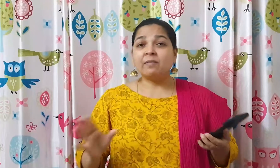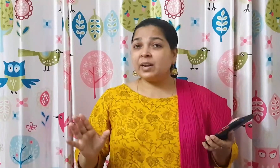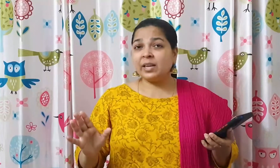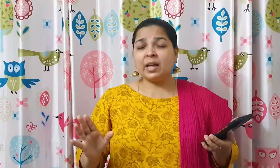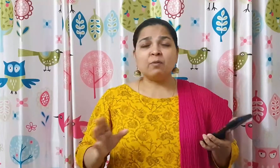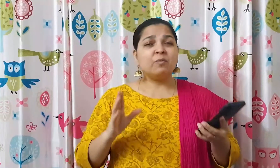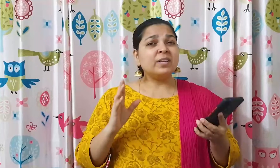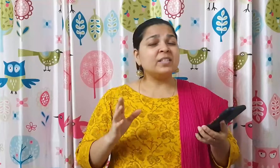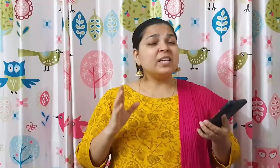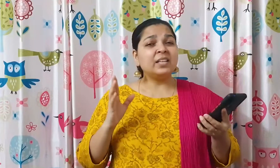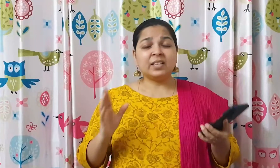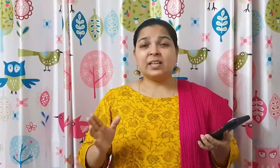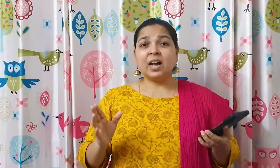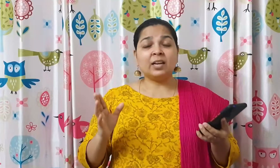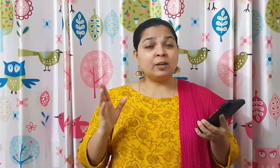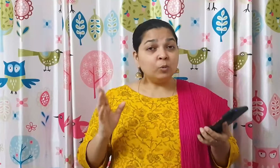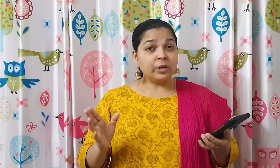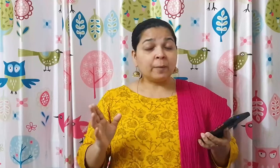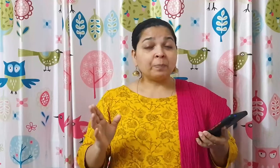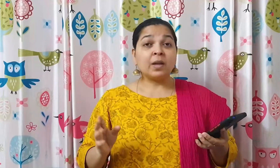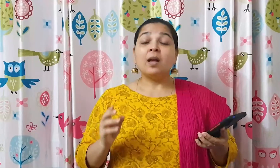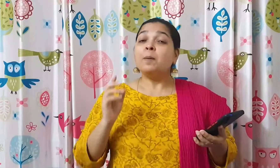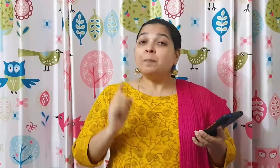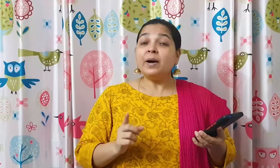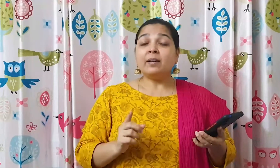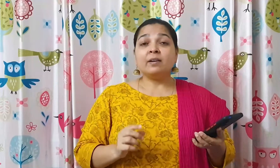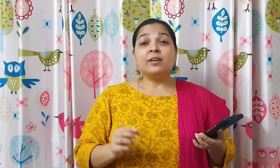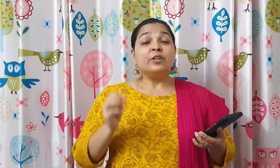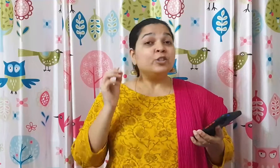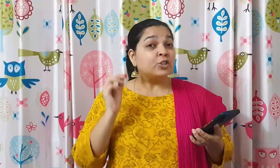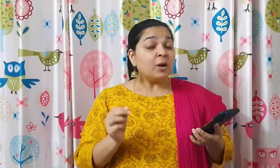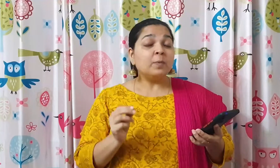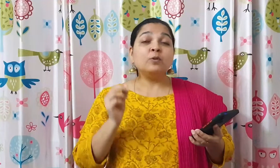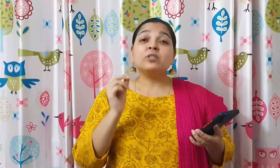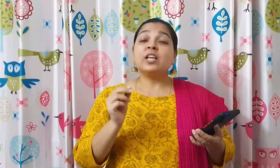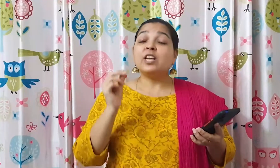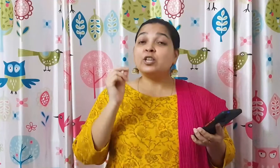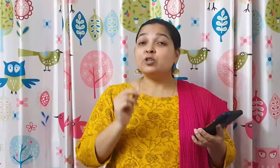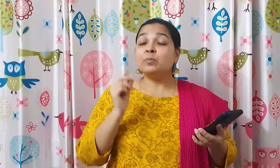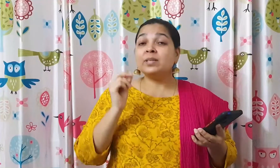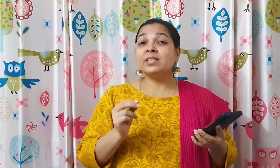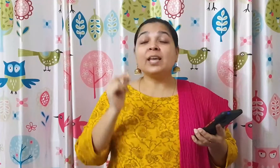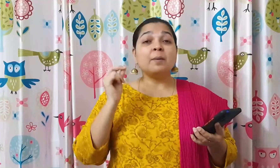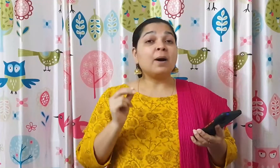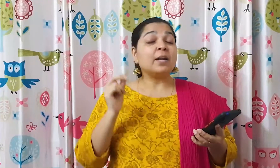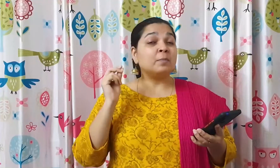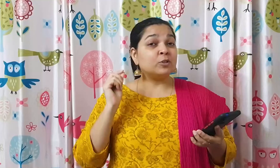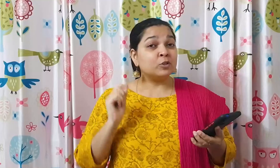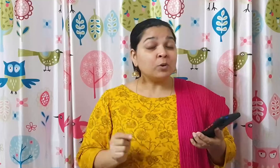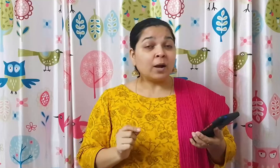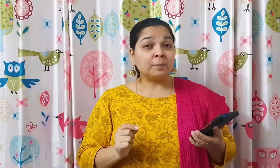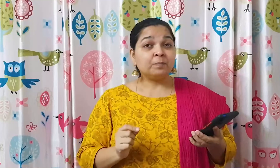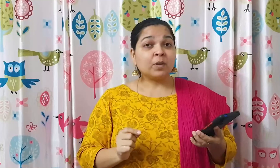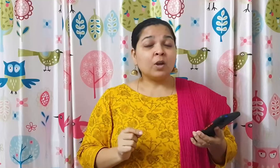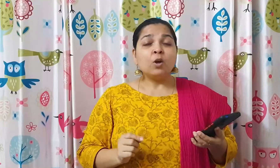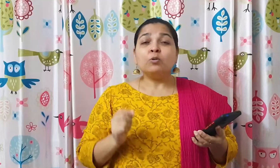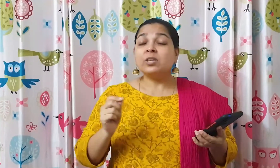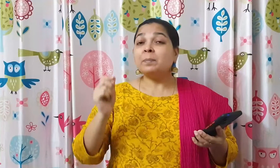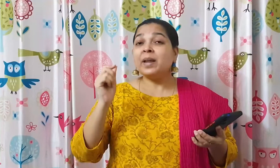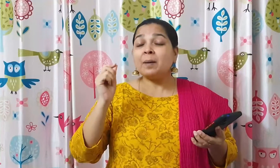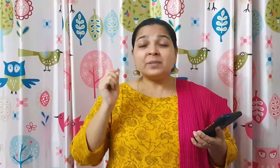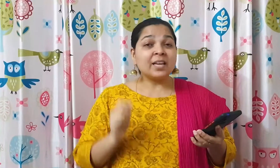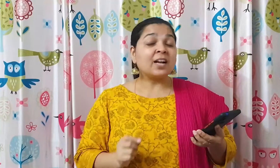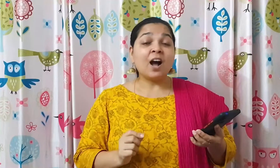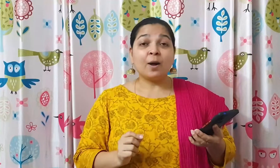আছে, তেওঁ সুস্থ হৈ আছে। মহিলাগৰাকীয়ে জানিছিল যে তেওঁৰ স্থিতিত তেওঁ এটা পৰিৱৰ্তন বিচাৰে, কিবা এটা পৰিৱৰ্তন